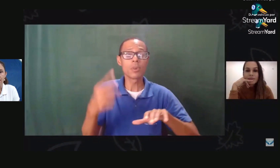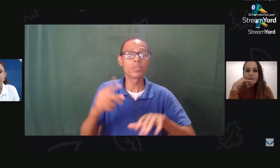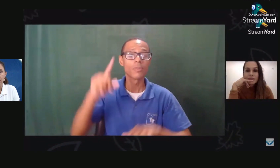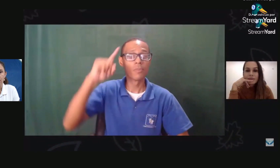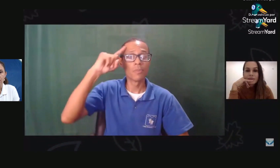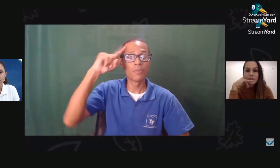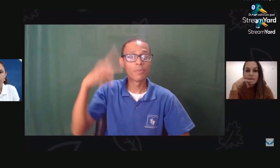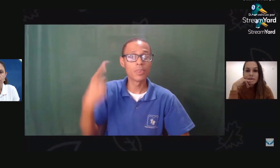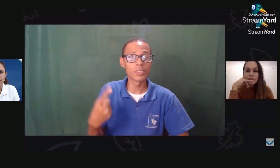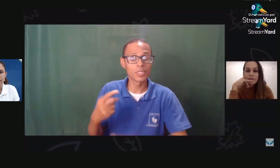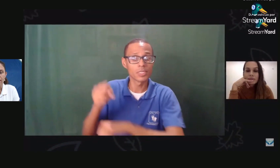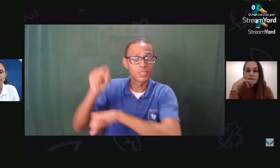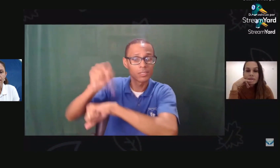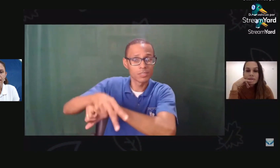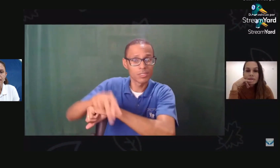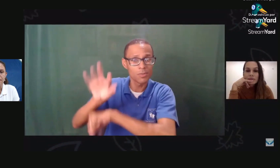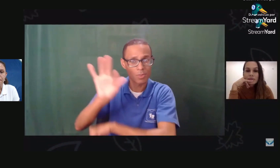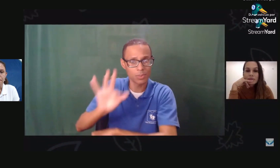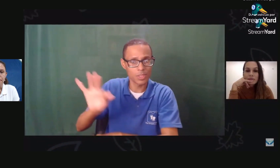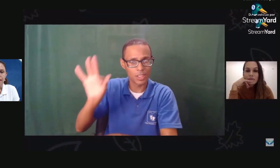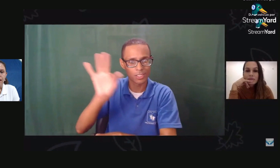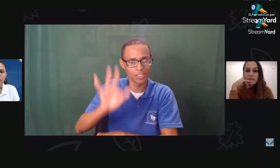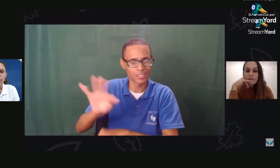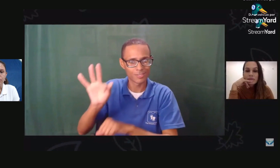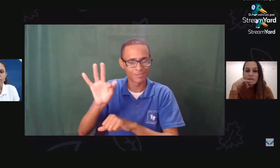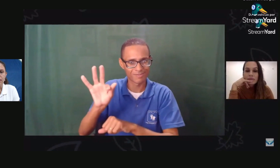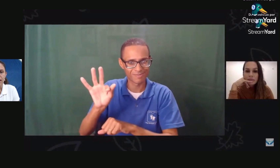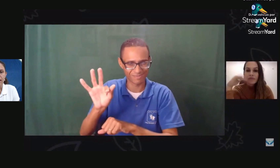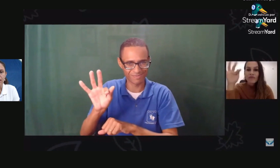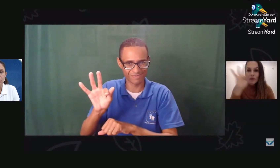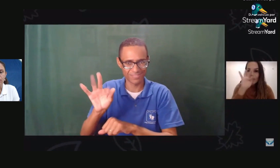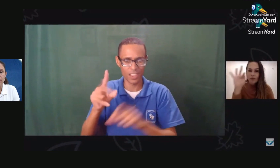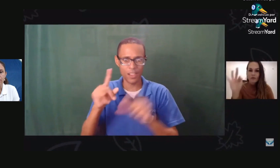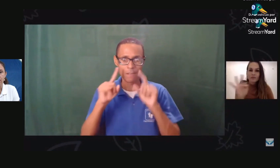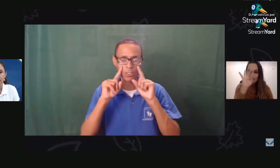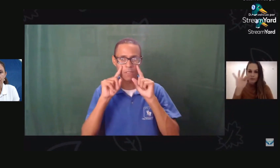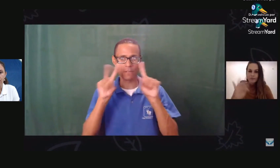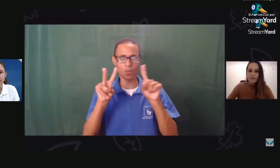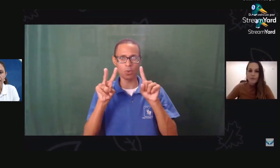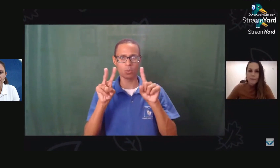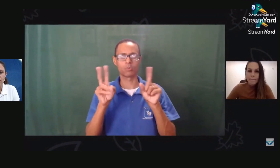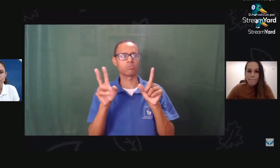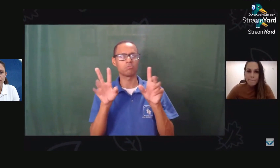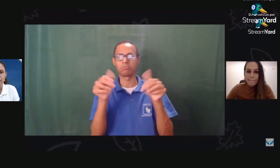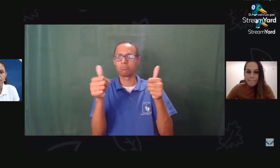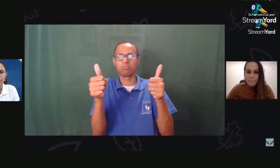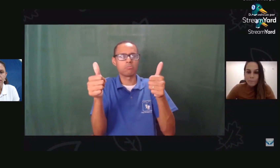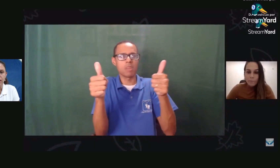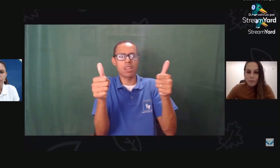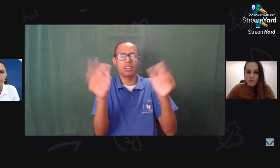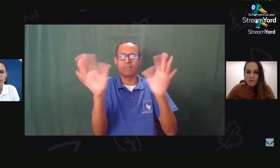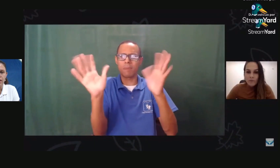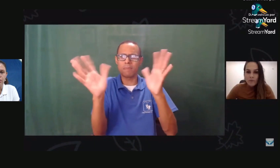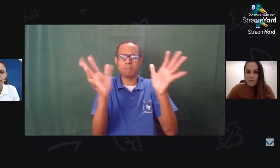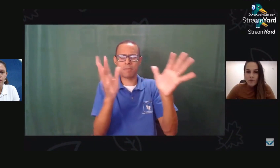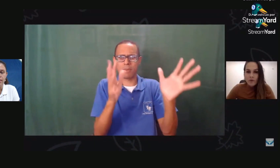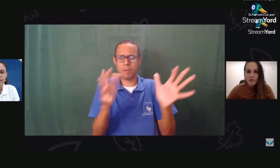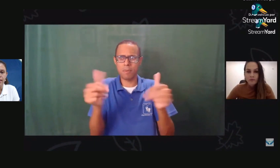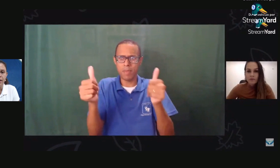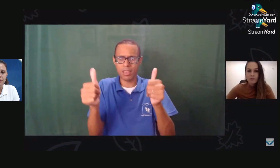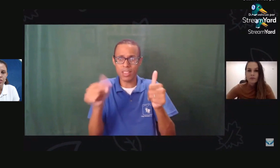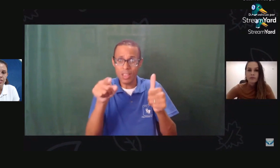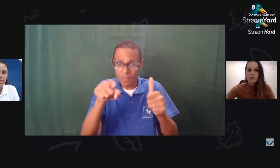Agora, né, mudando o assunto, né, Vanessa? Quando você ingressou dentro da faculdade, você viu então os